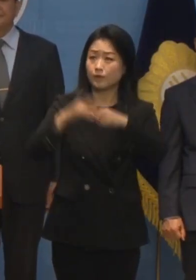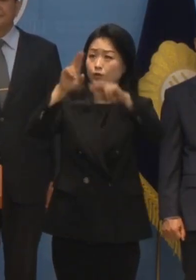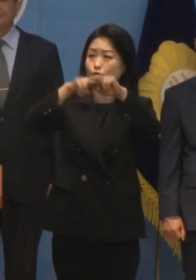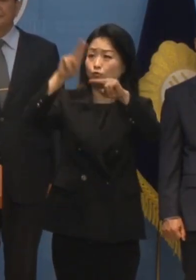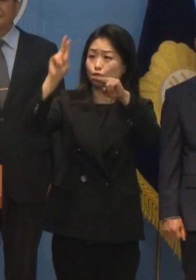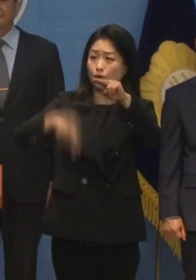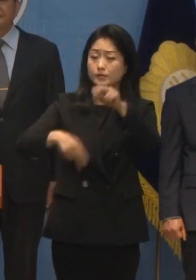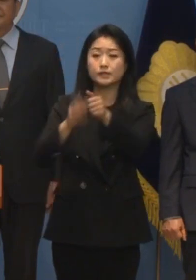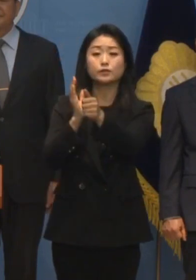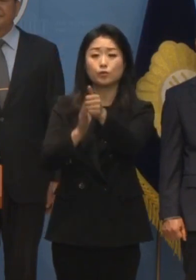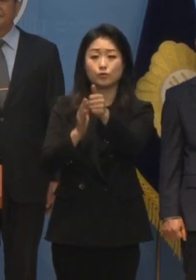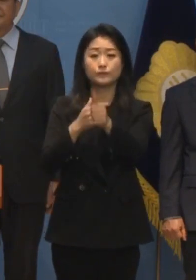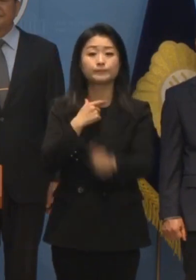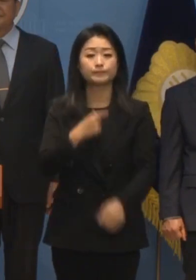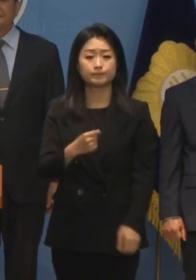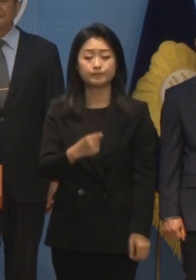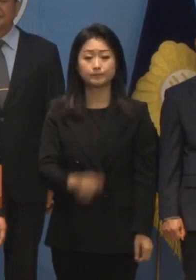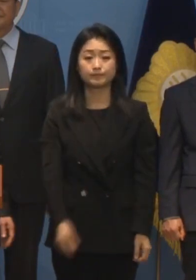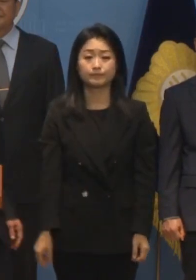퇴진을 요구합니다.